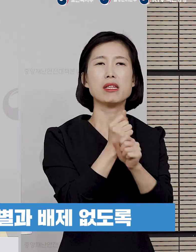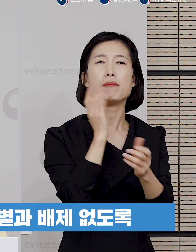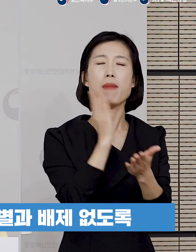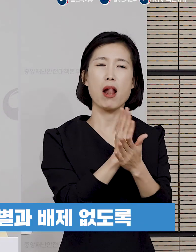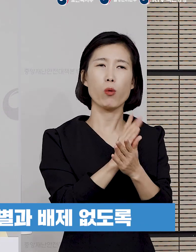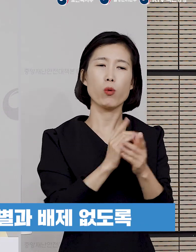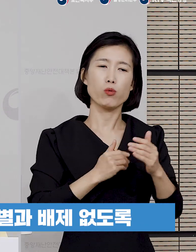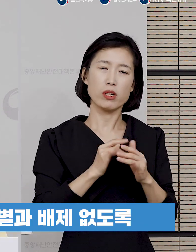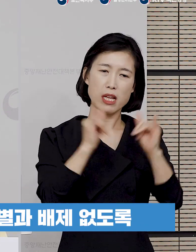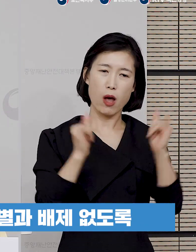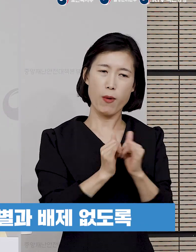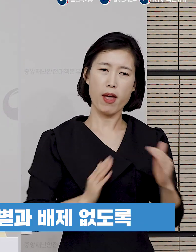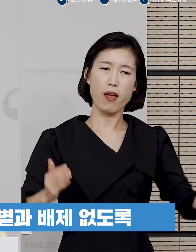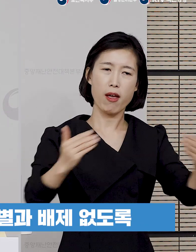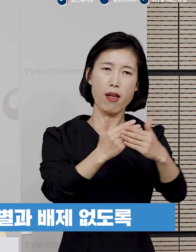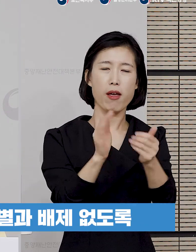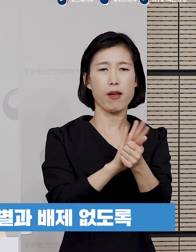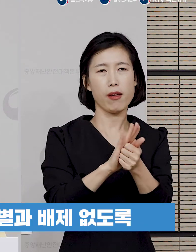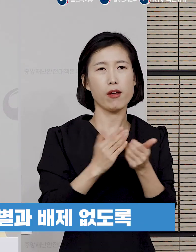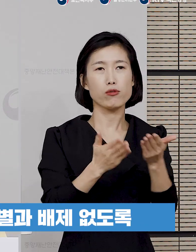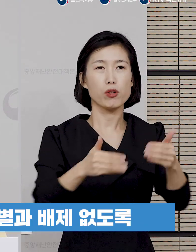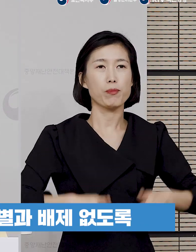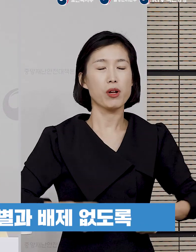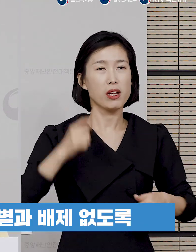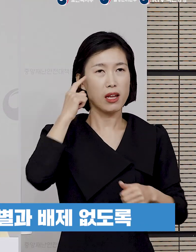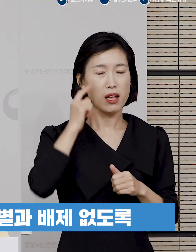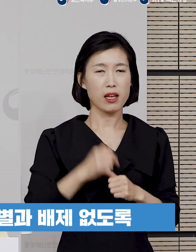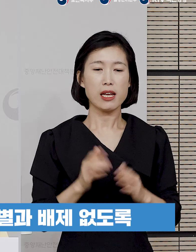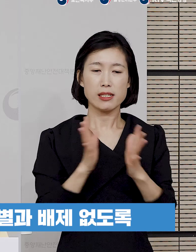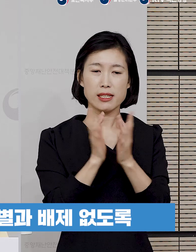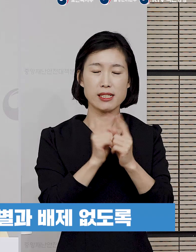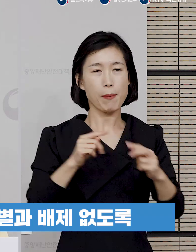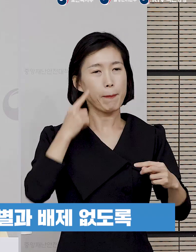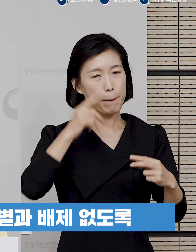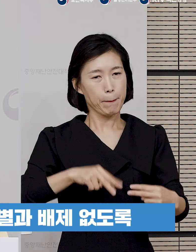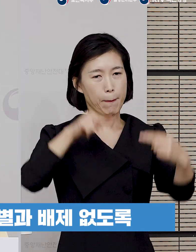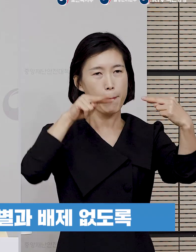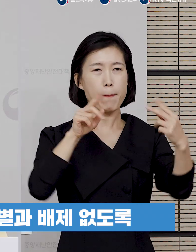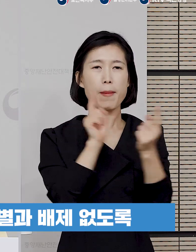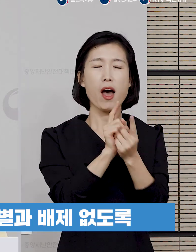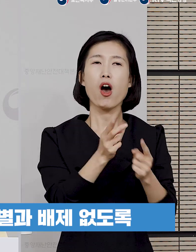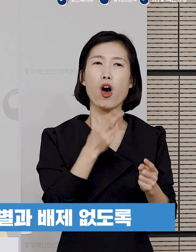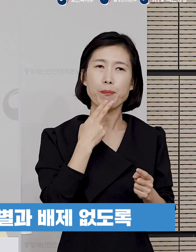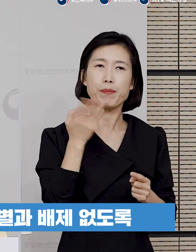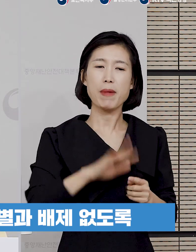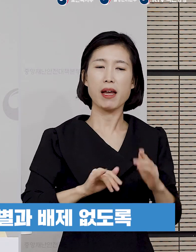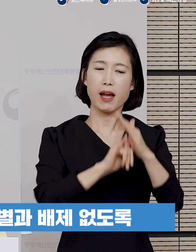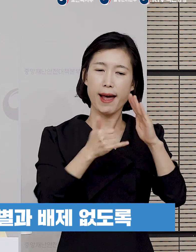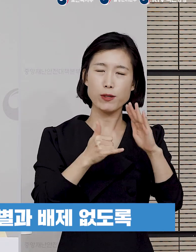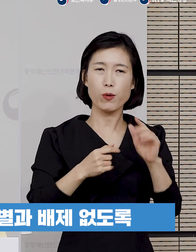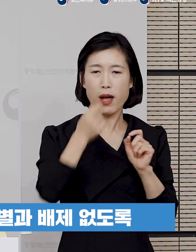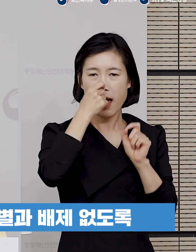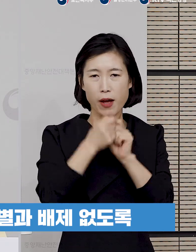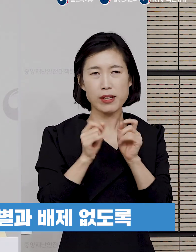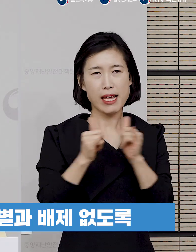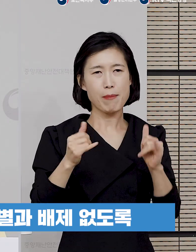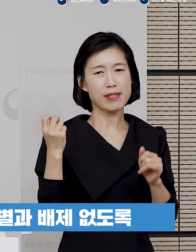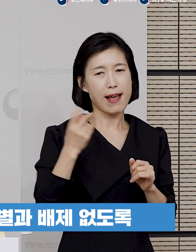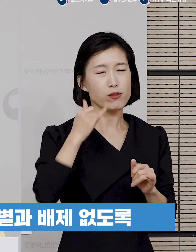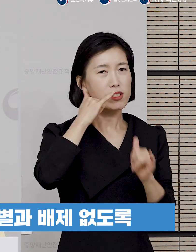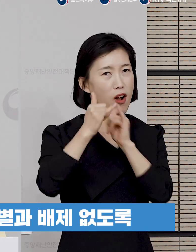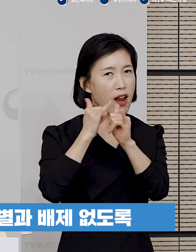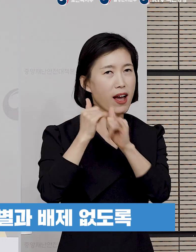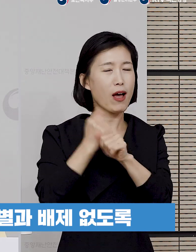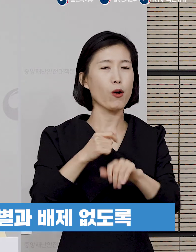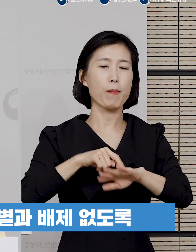일어나지 않도록 우리 사회가 유의할 필요가 있습니다 직접 모이지 않더라도 가족들 또 가까운 분들과 자주